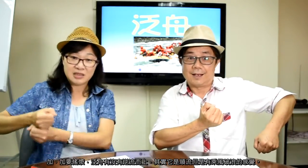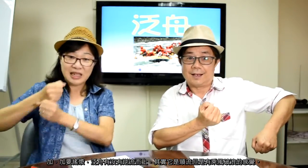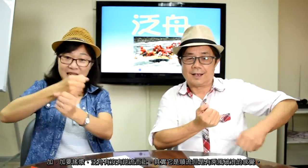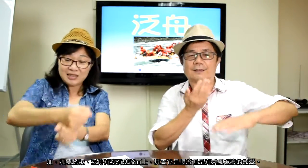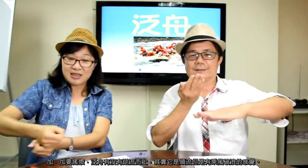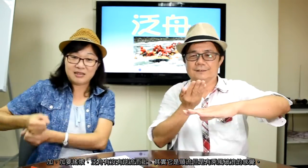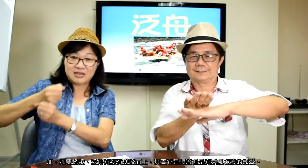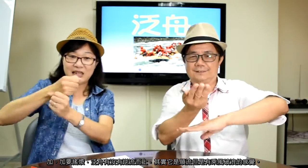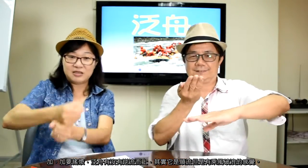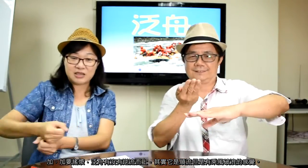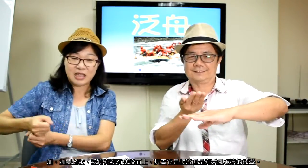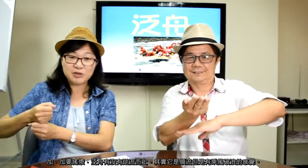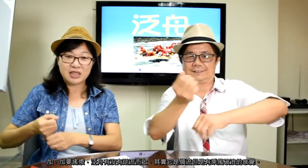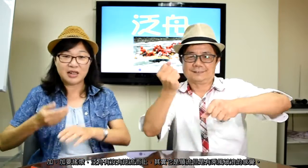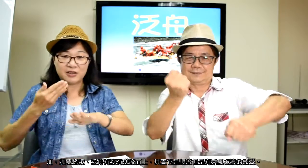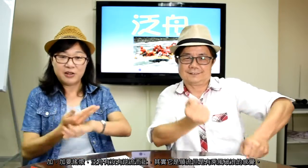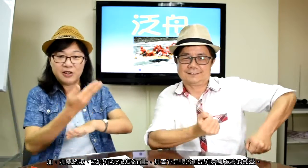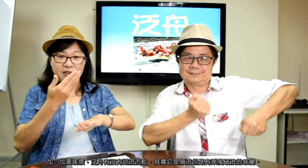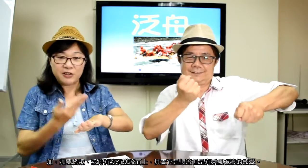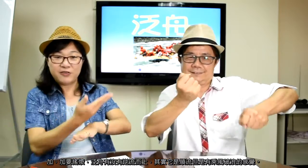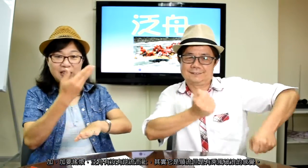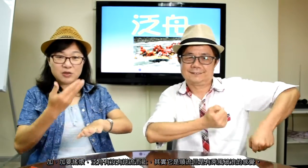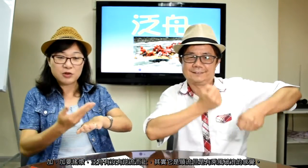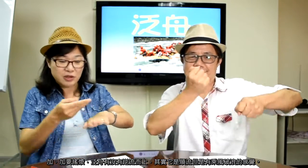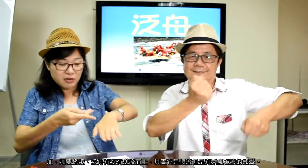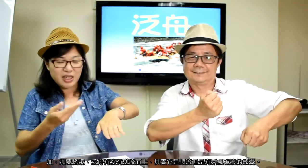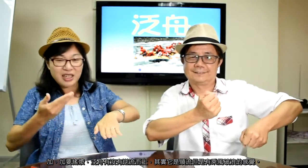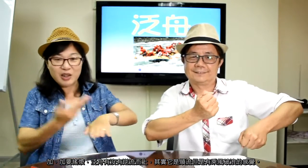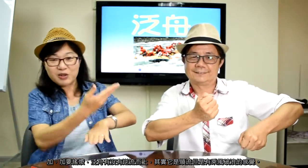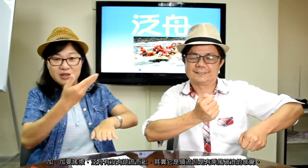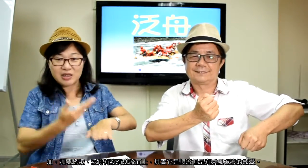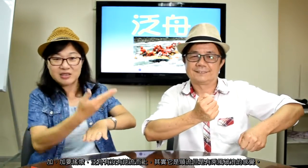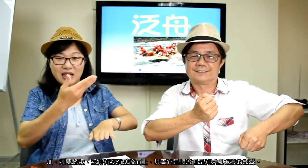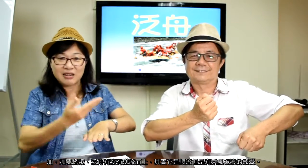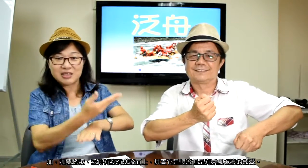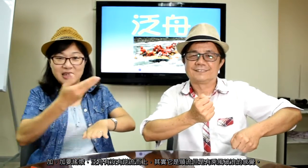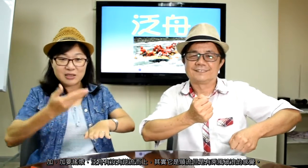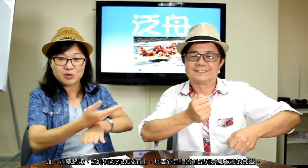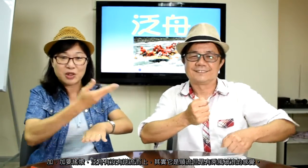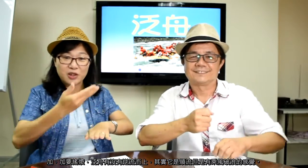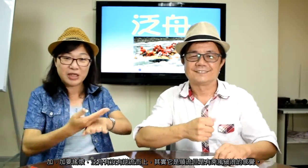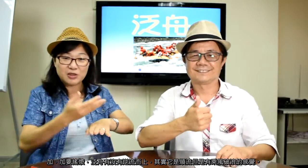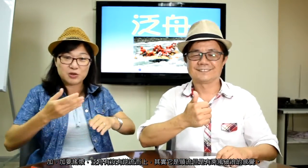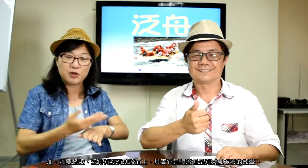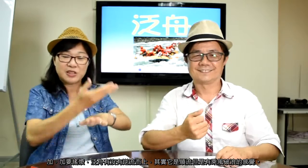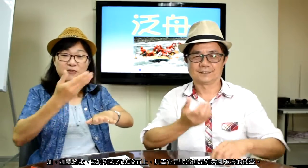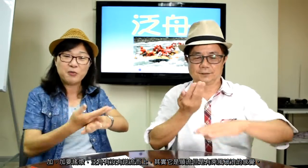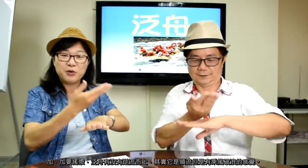加好加要摇桨，泛舟有那种逆流而上，其实它是顺流，但是有从乘风破